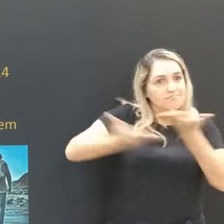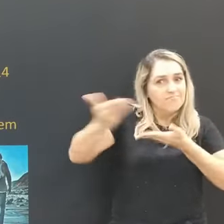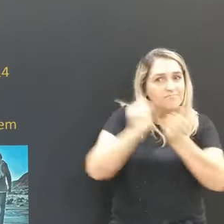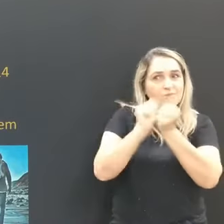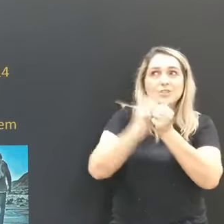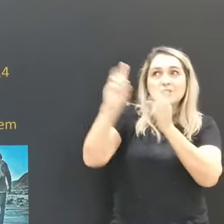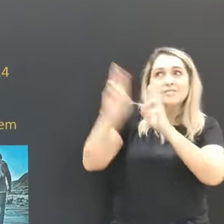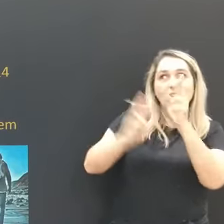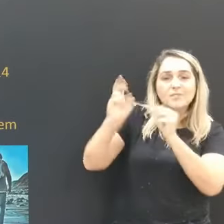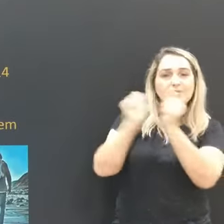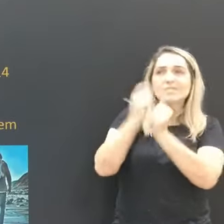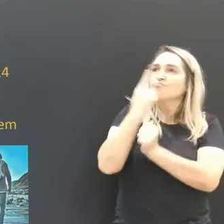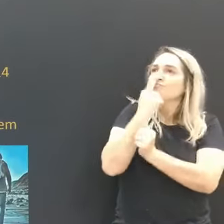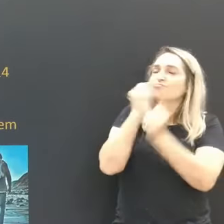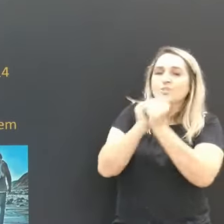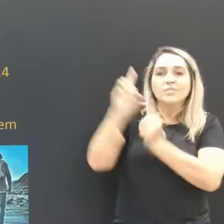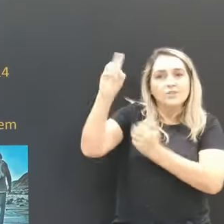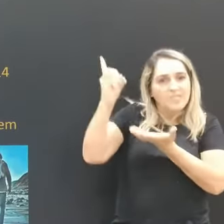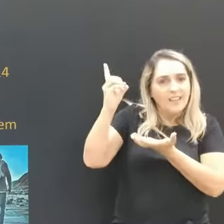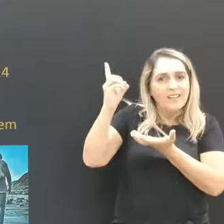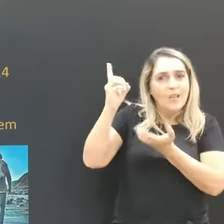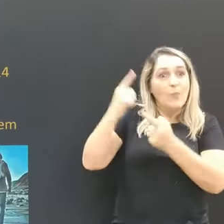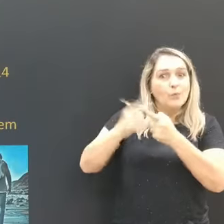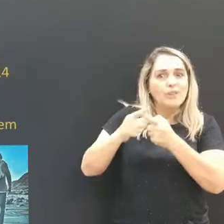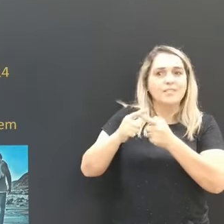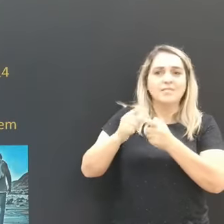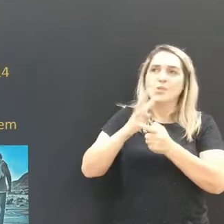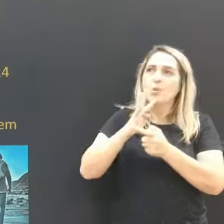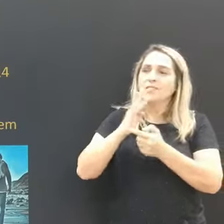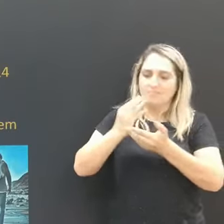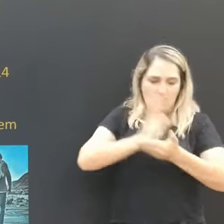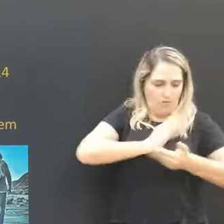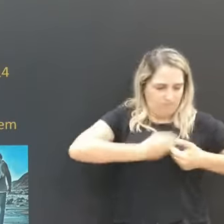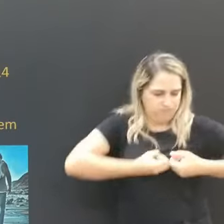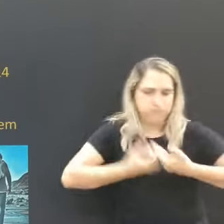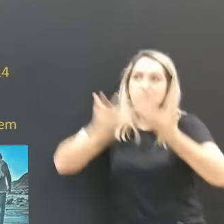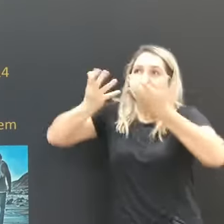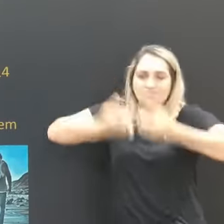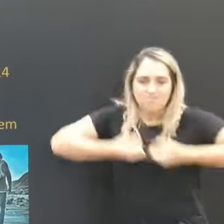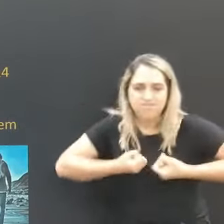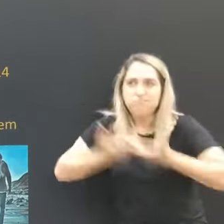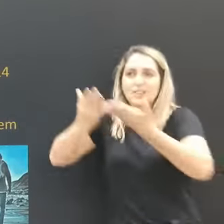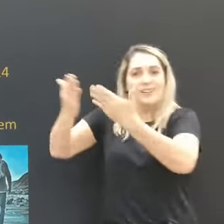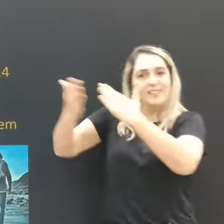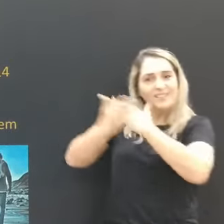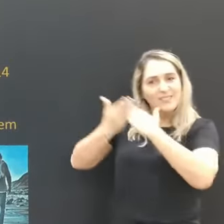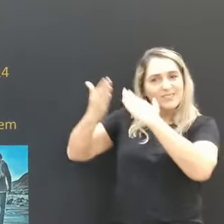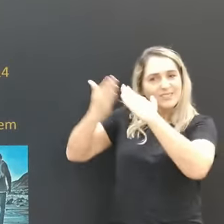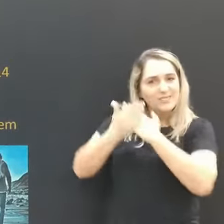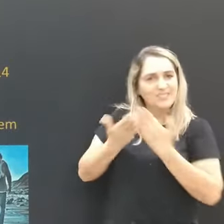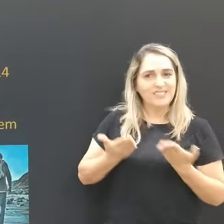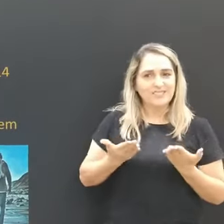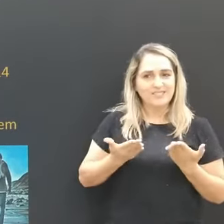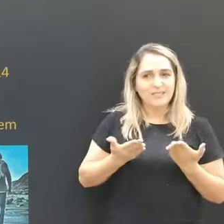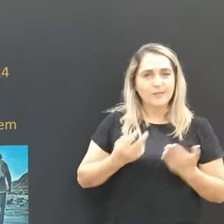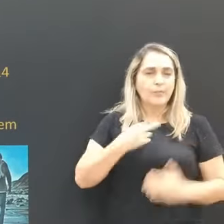Ser nosso amigo, ele quer caminhar conosco, ter um relacionamento íntimo conosco, ele quer nos entender e nós podemos abrir o